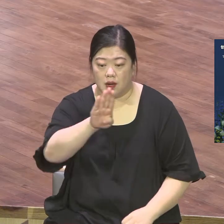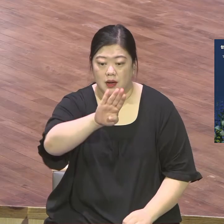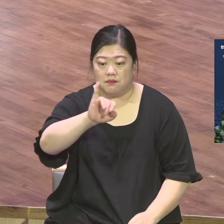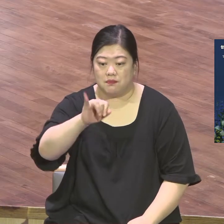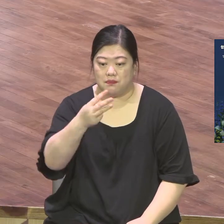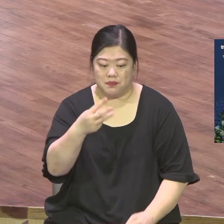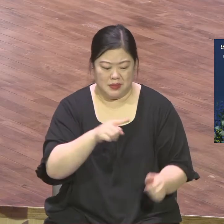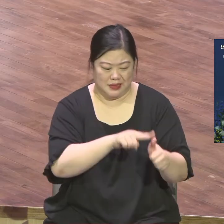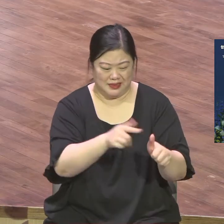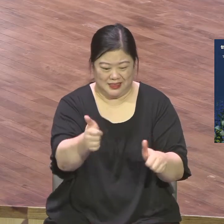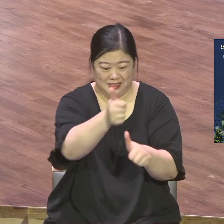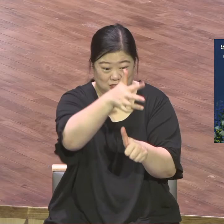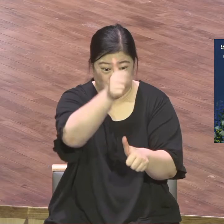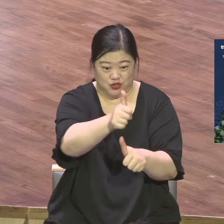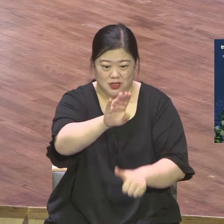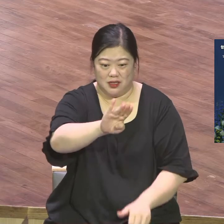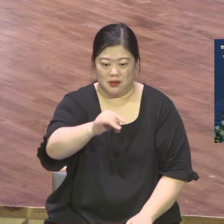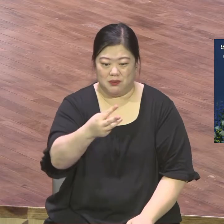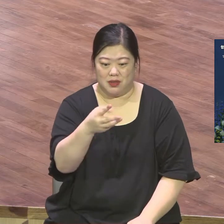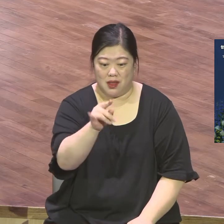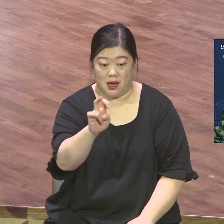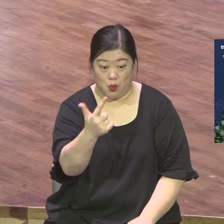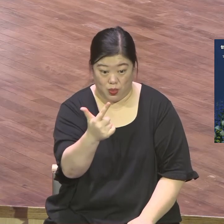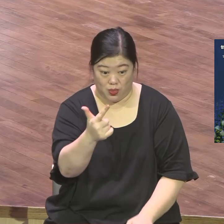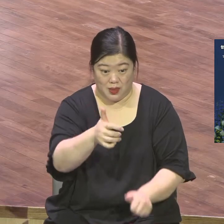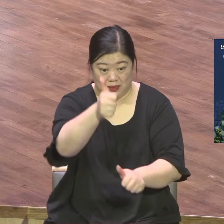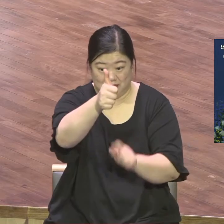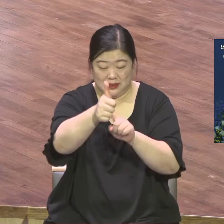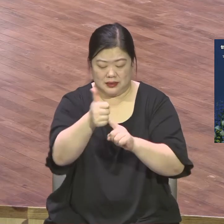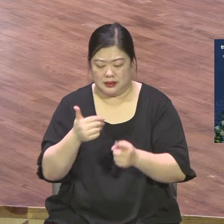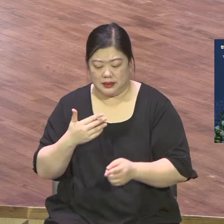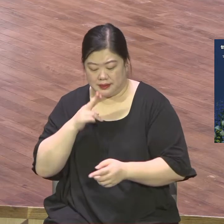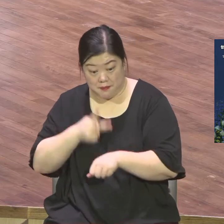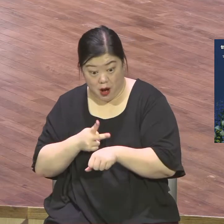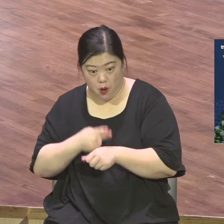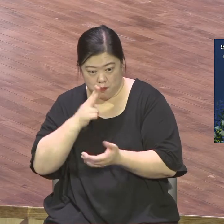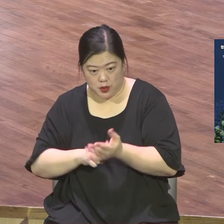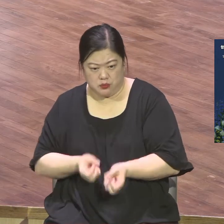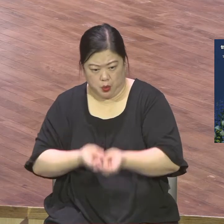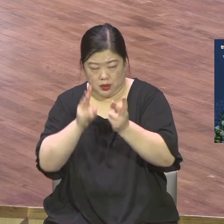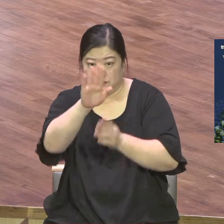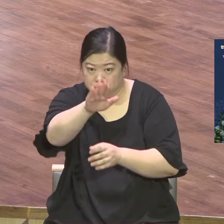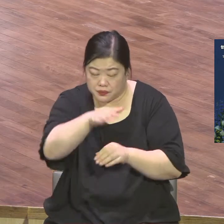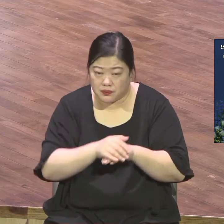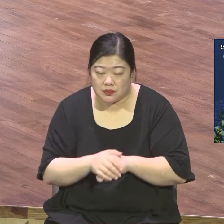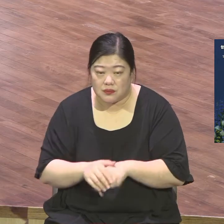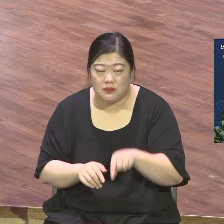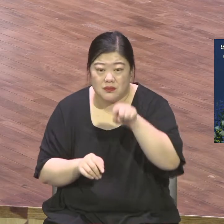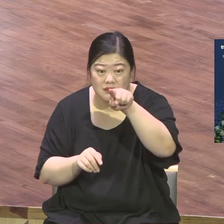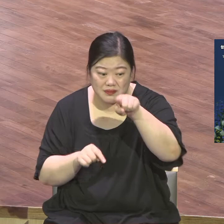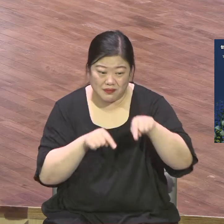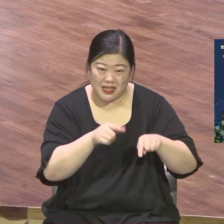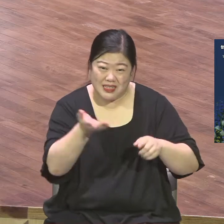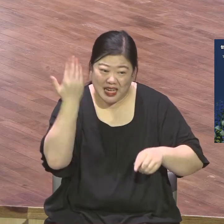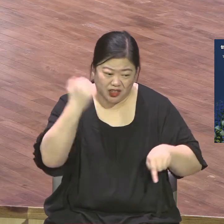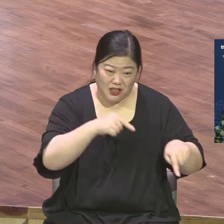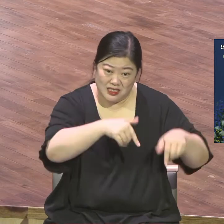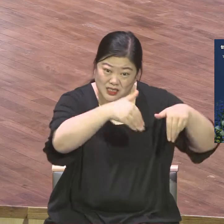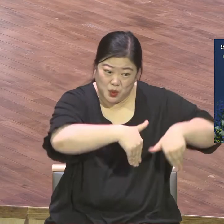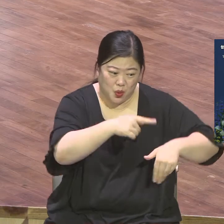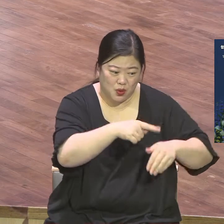나를 만나서 변화되어서 구원받아 하나님의 자녀가 되었으니 하나님의 권속으로 좀 받아달라.